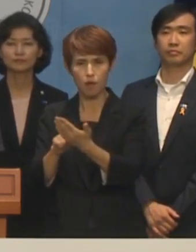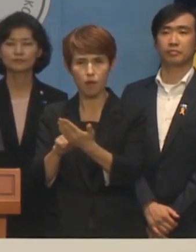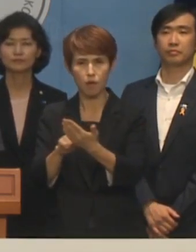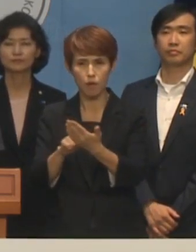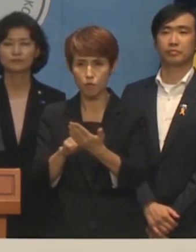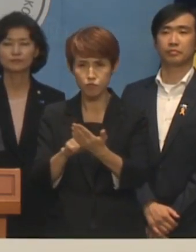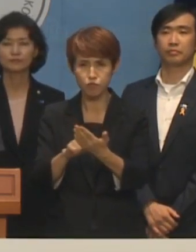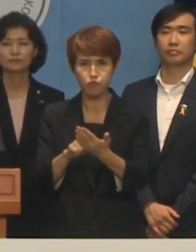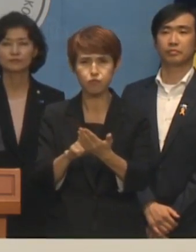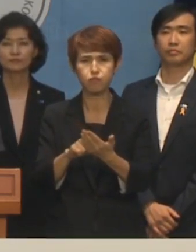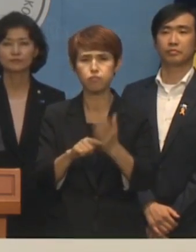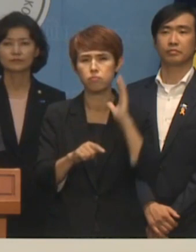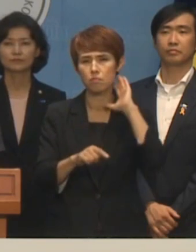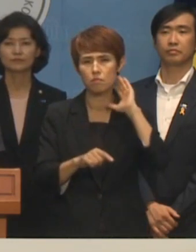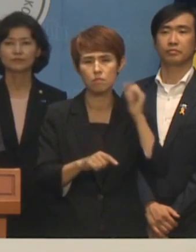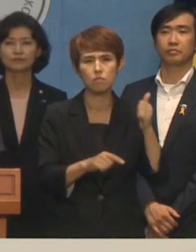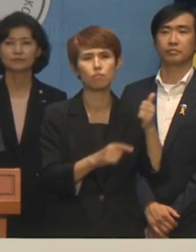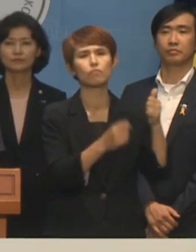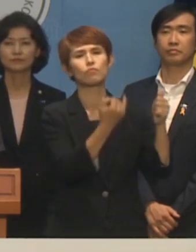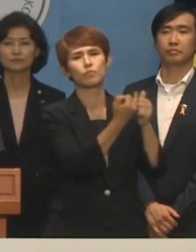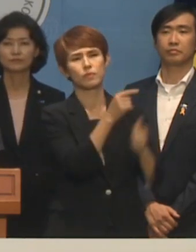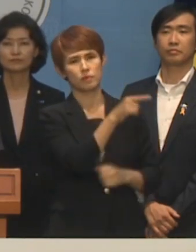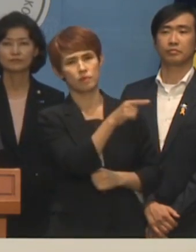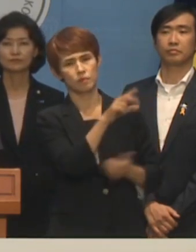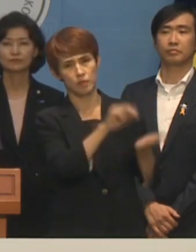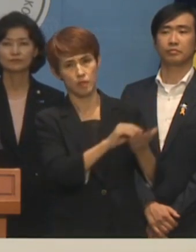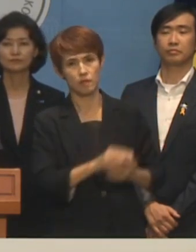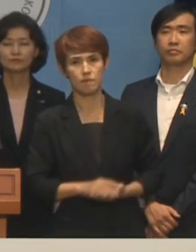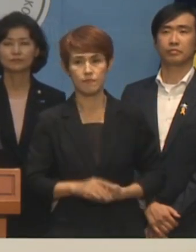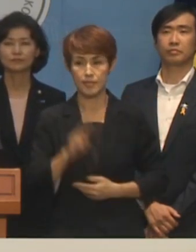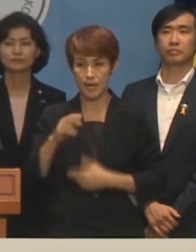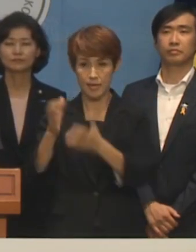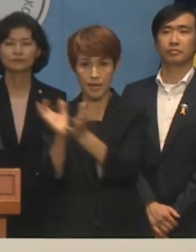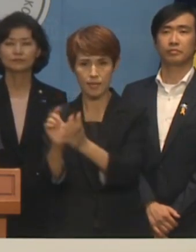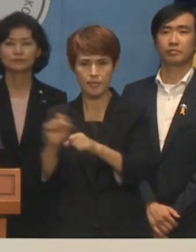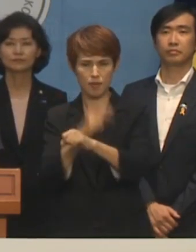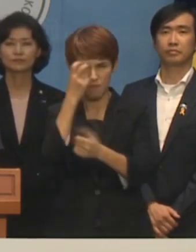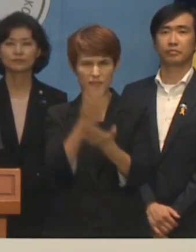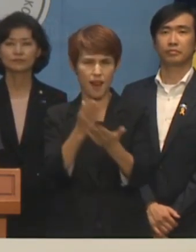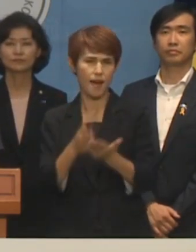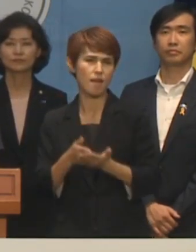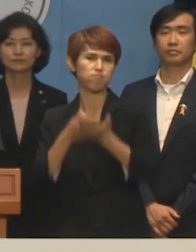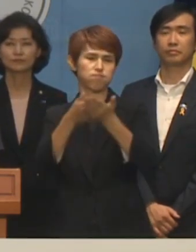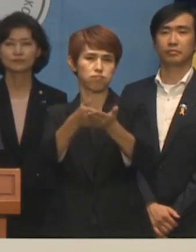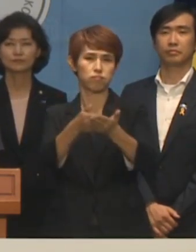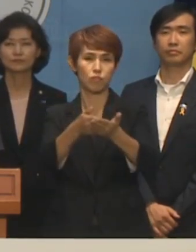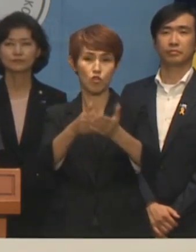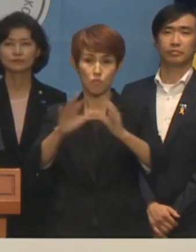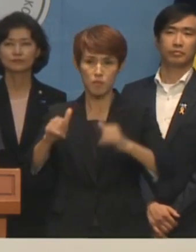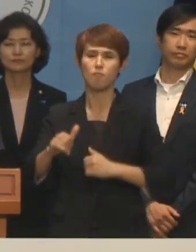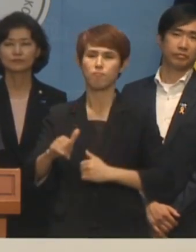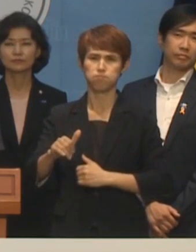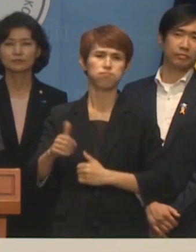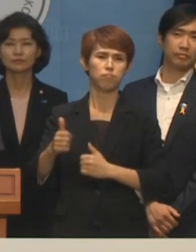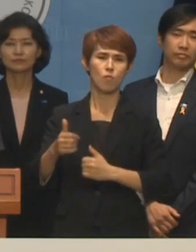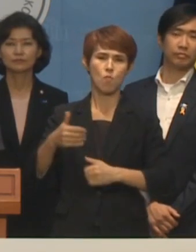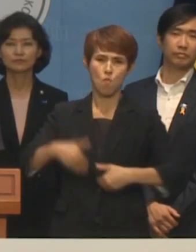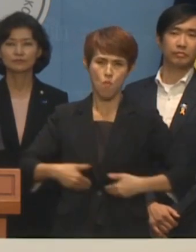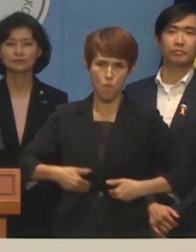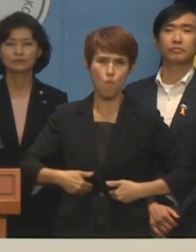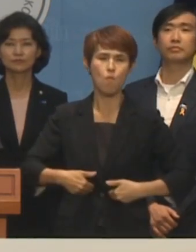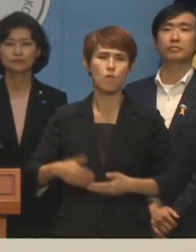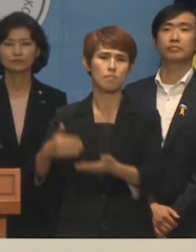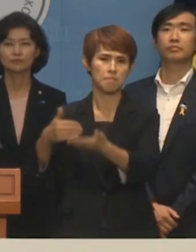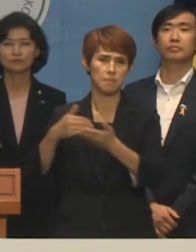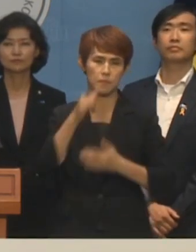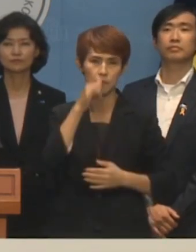있다. 그래서 야당은 특검을 강력히 요구하며 국민은 이 특검법에 강한 지지 의사를 보내고